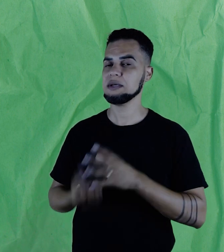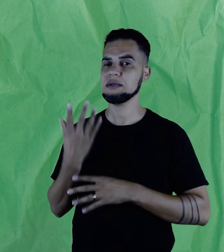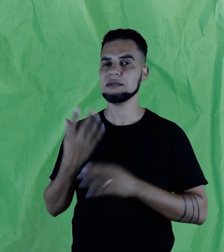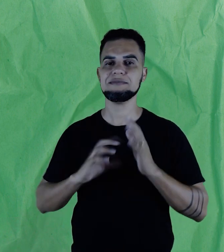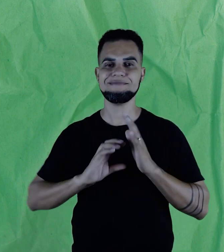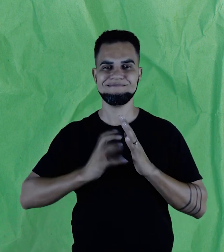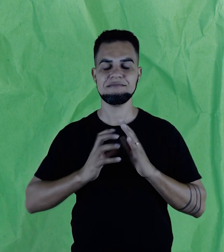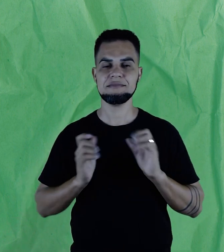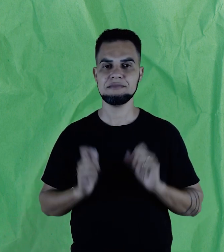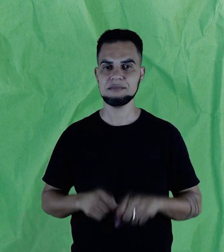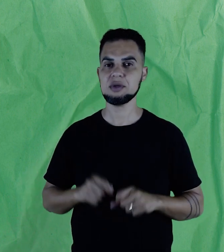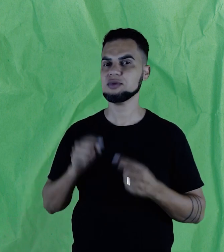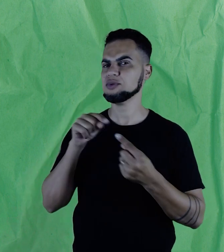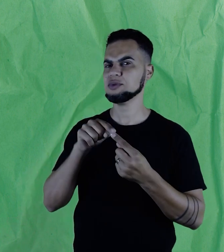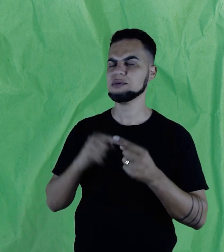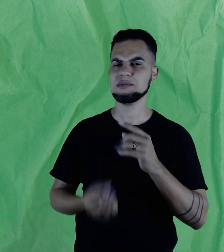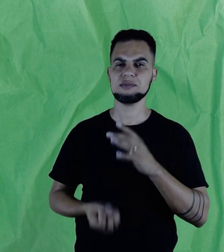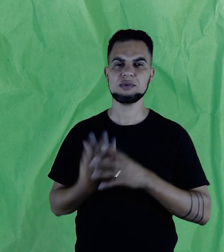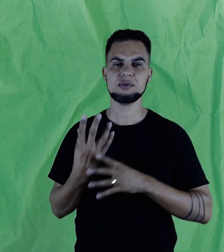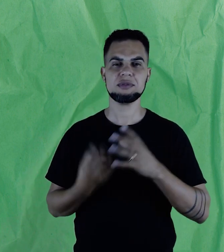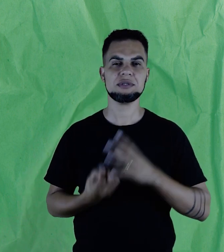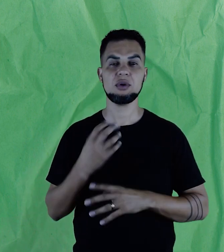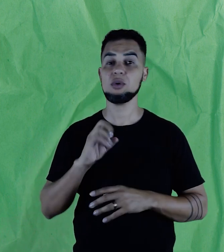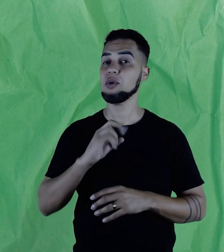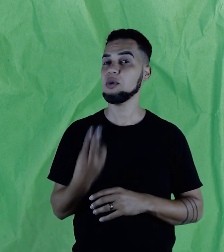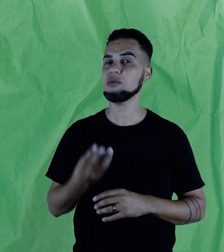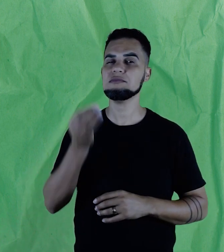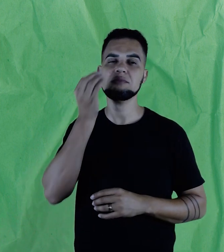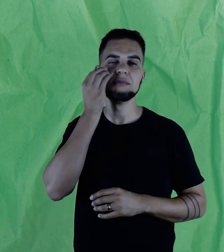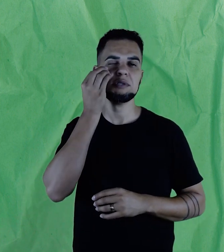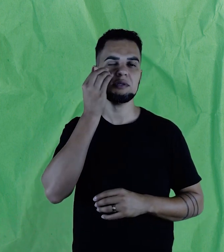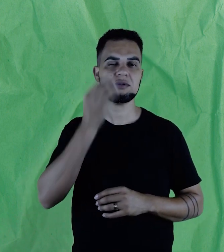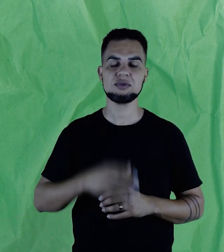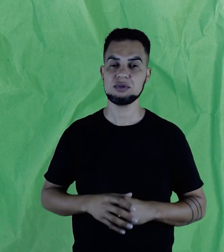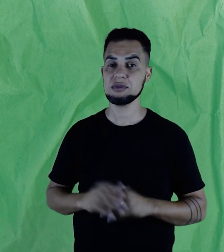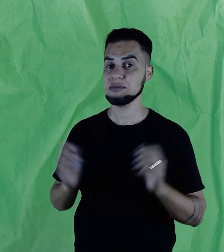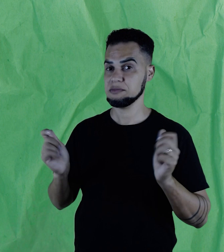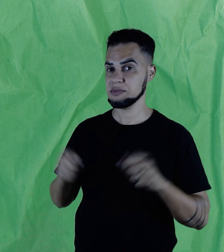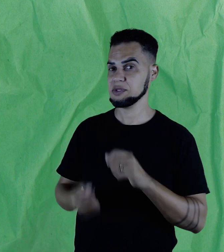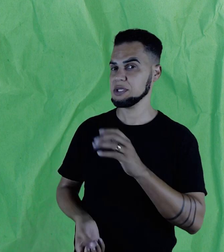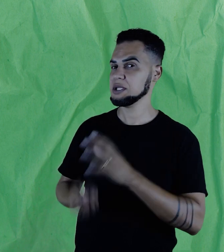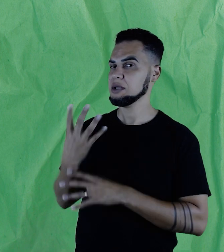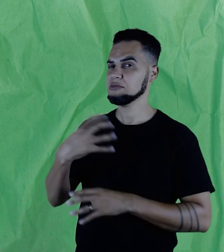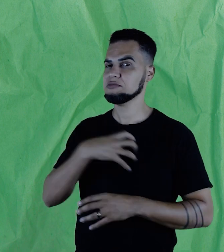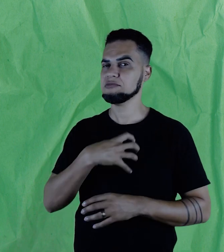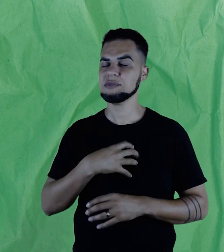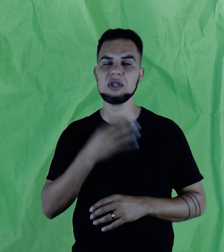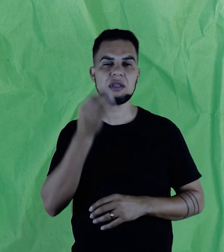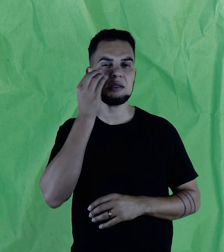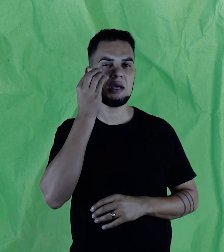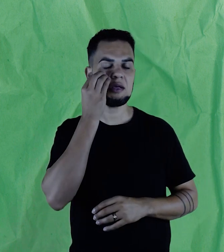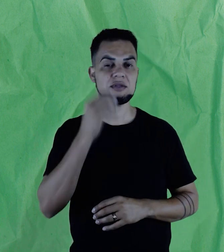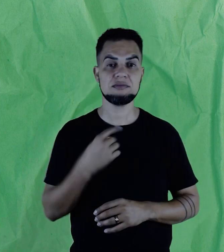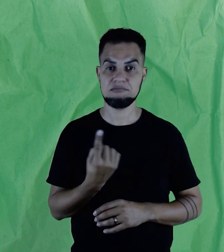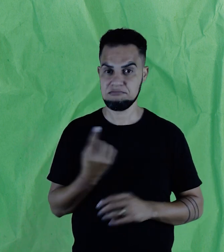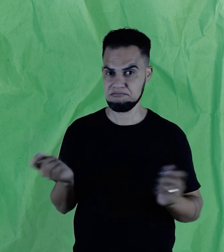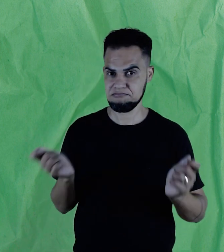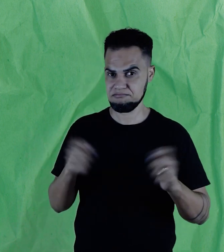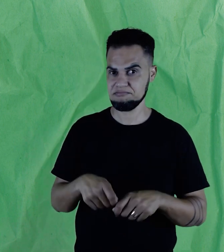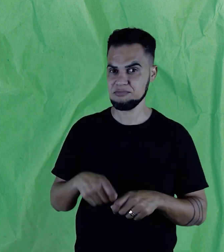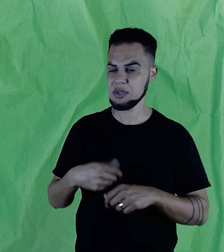banco de dados, eu posso criar ele no modo produção ou no modo teste. Eu posso criar aqui no modo teste só para a gente poder